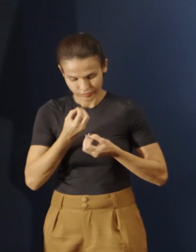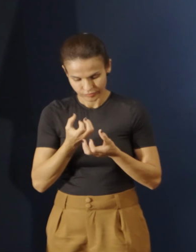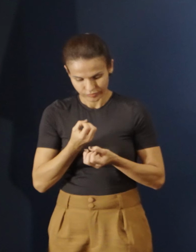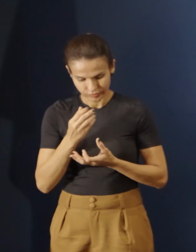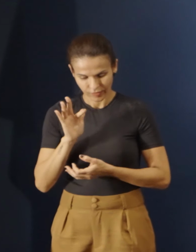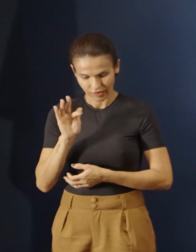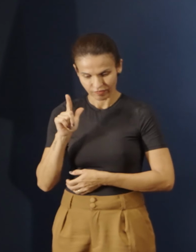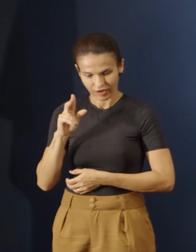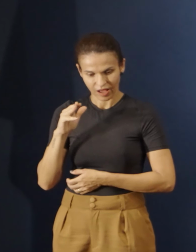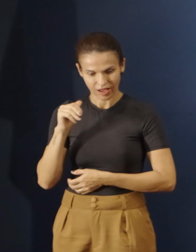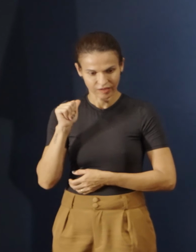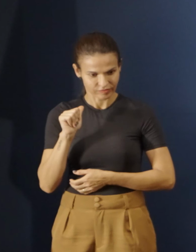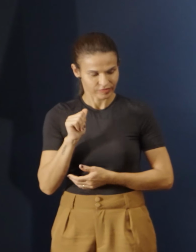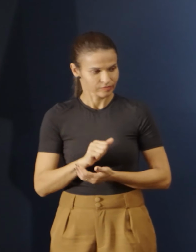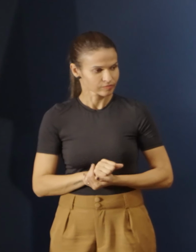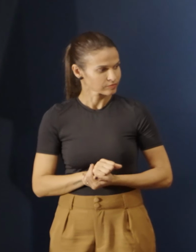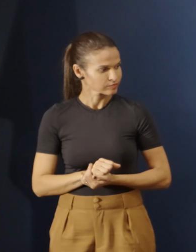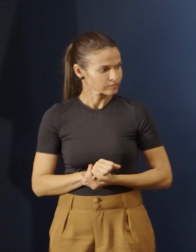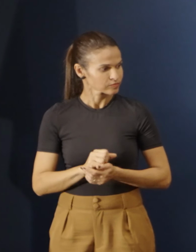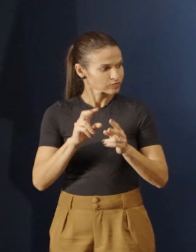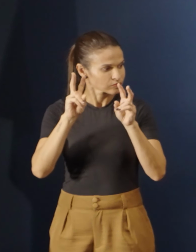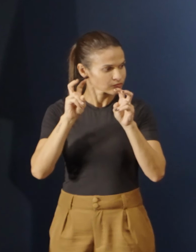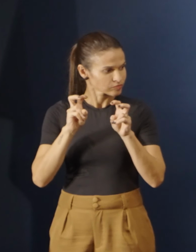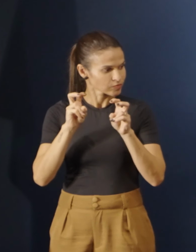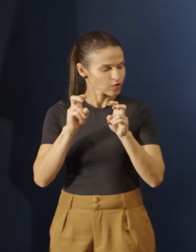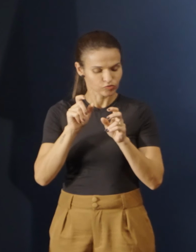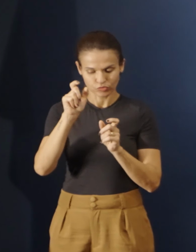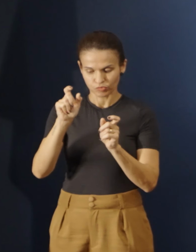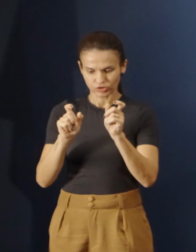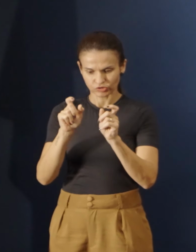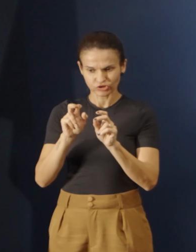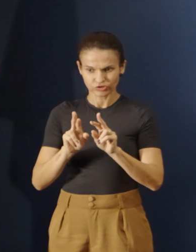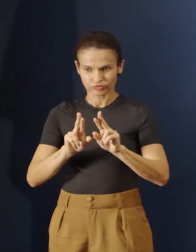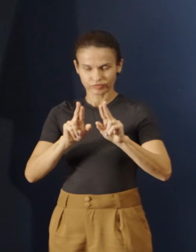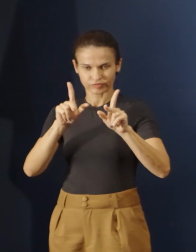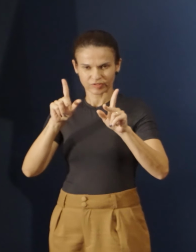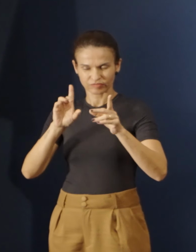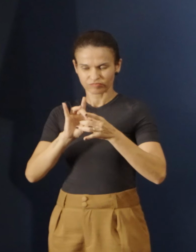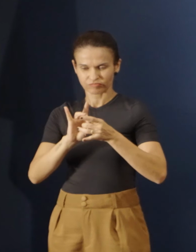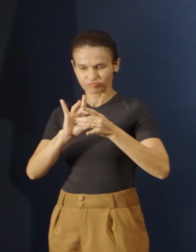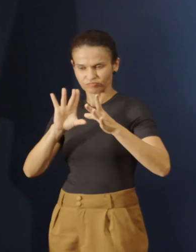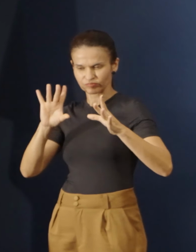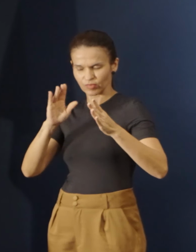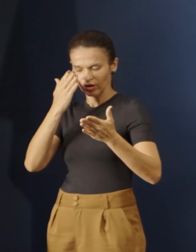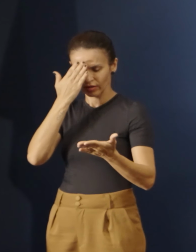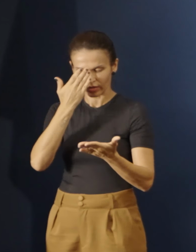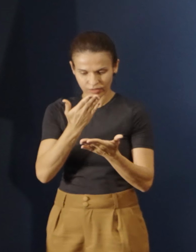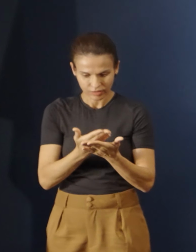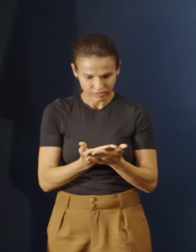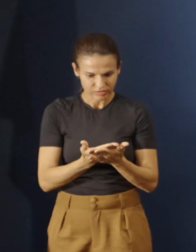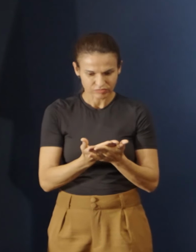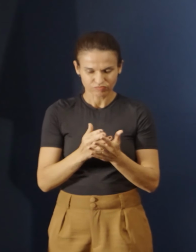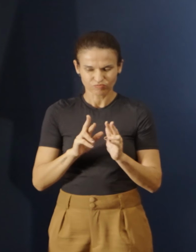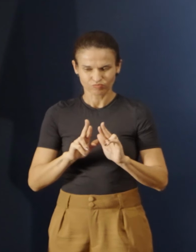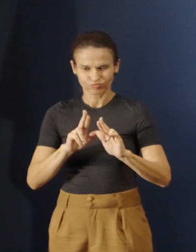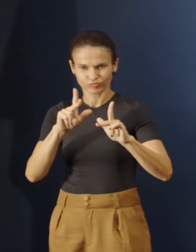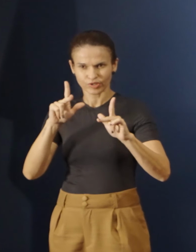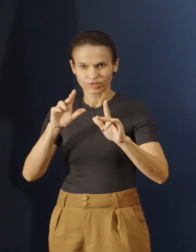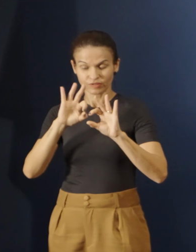Flávia. É carta à mãe o título, né? Fomos pessoas opostas, desunidas pelas crenças, sem desavença